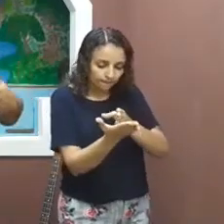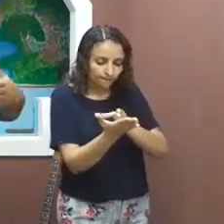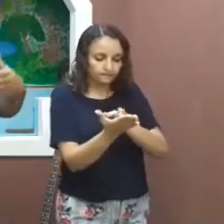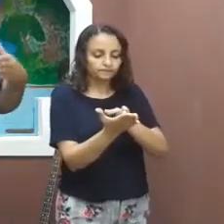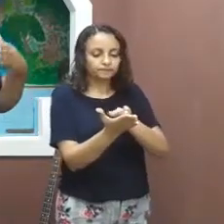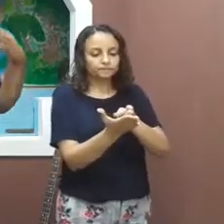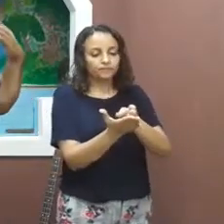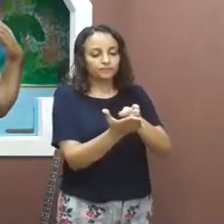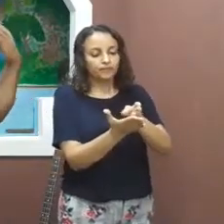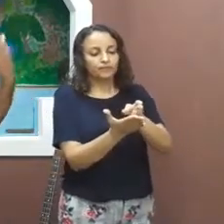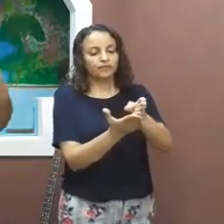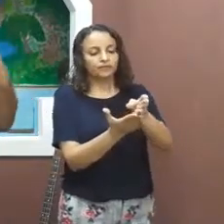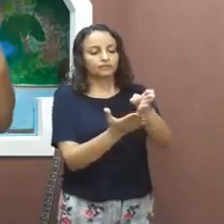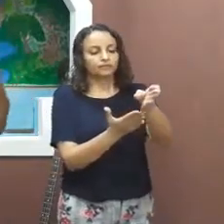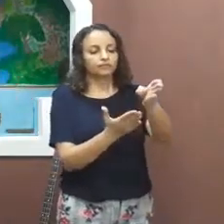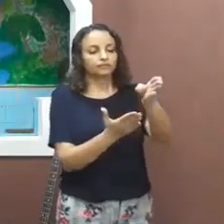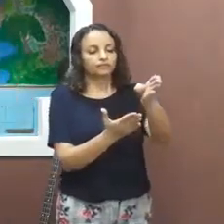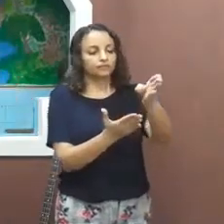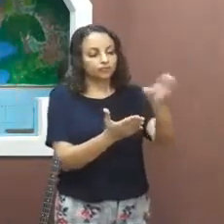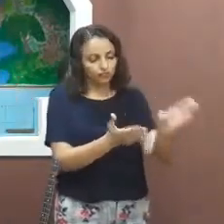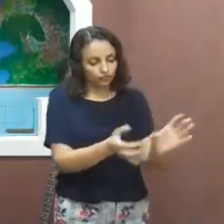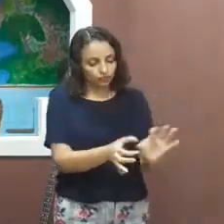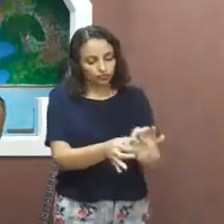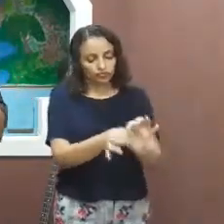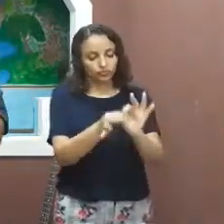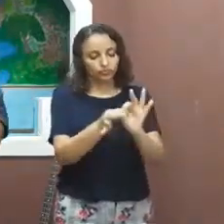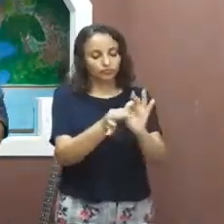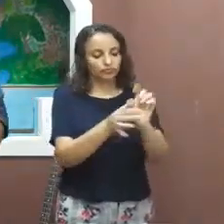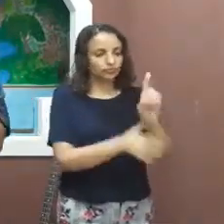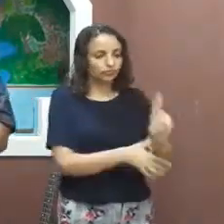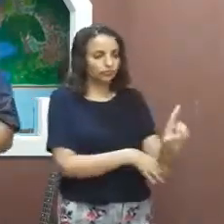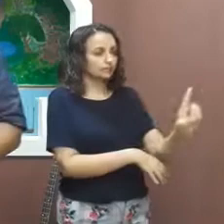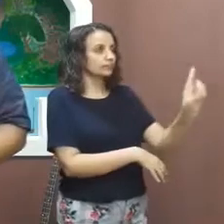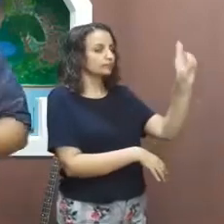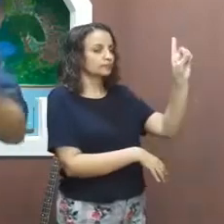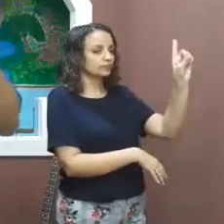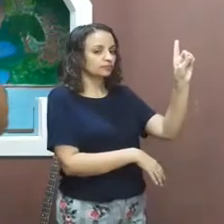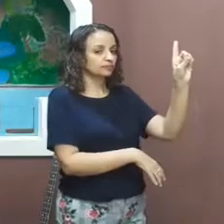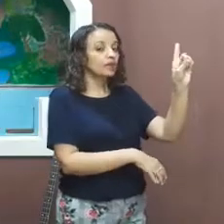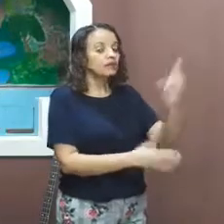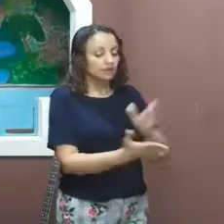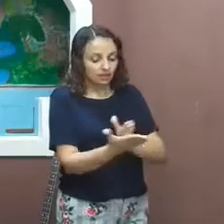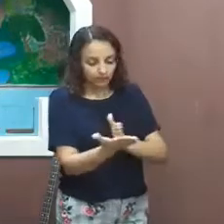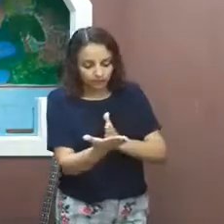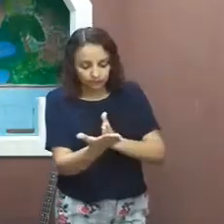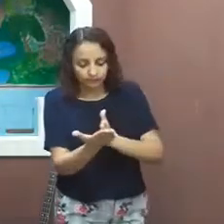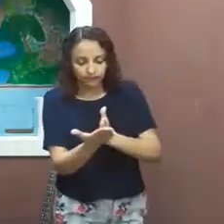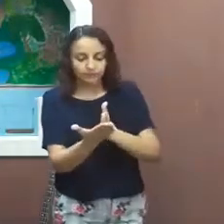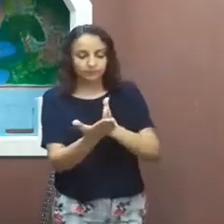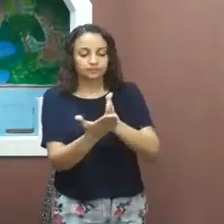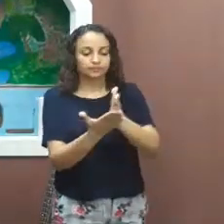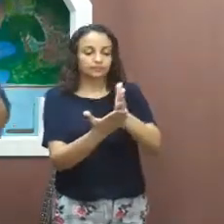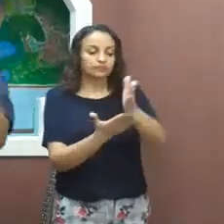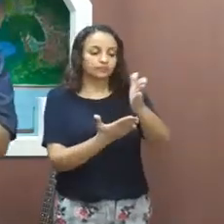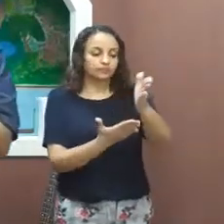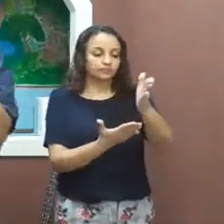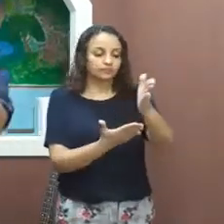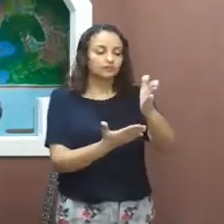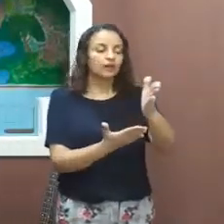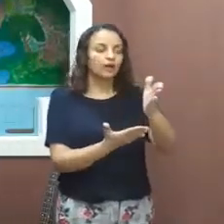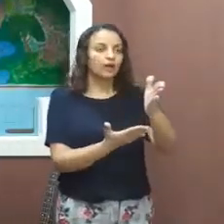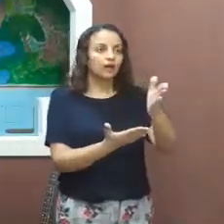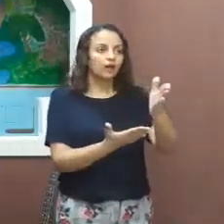caminho de completude em Deus. E esse caminho pode